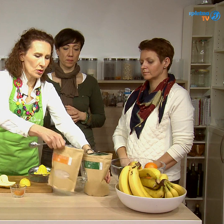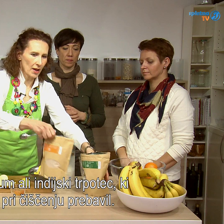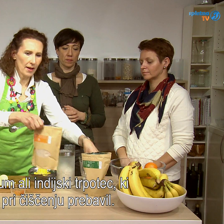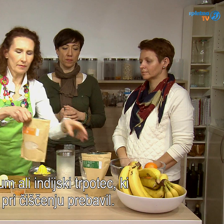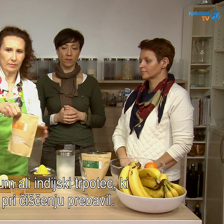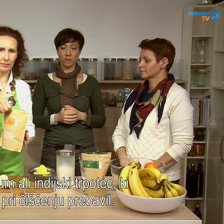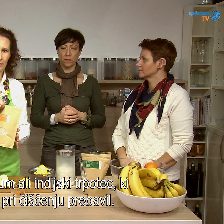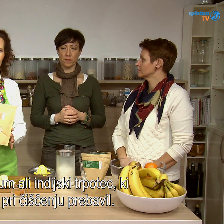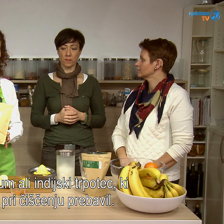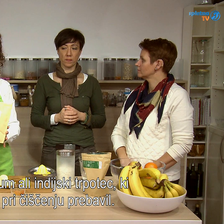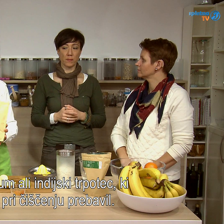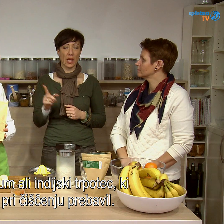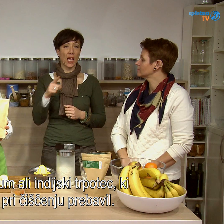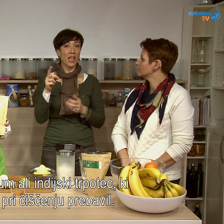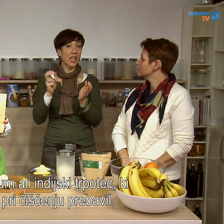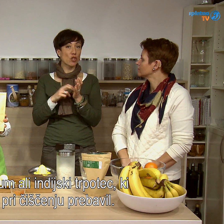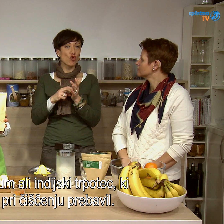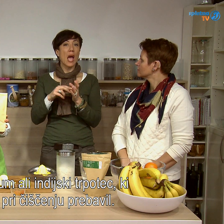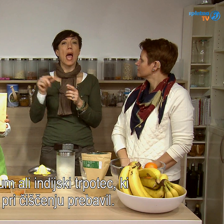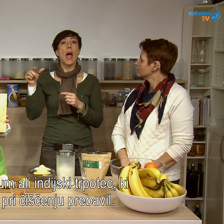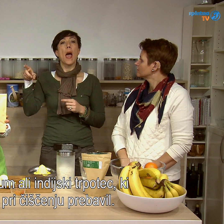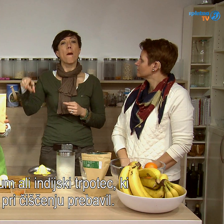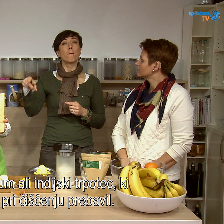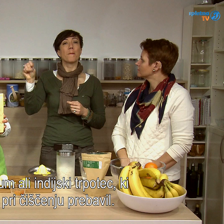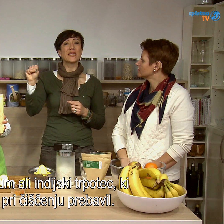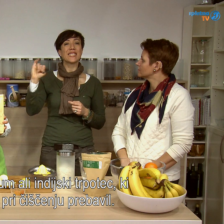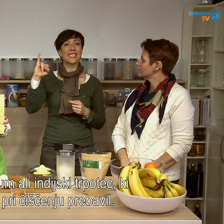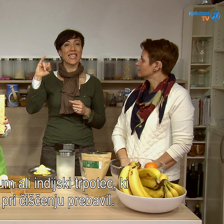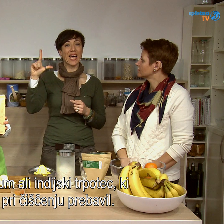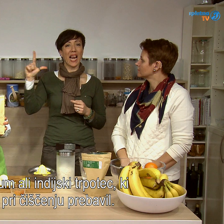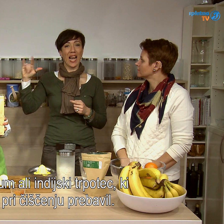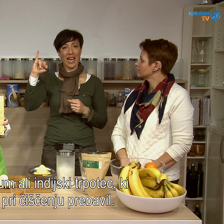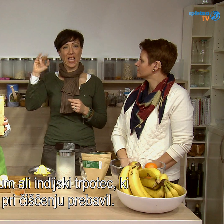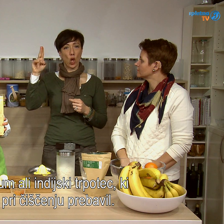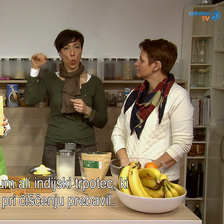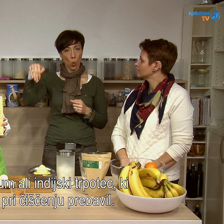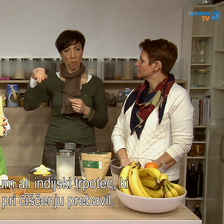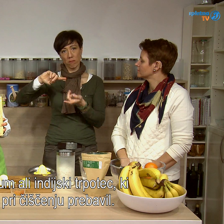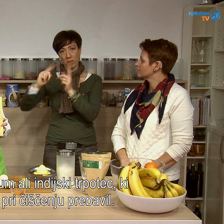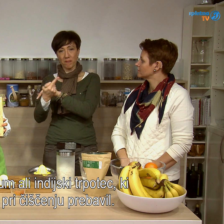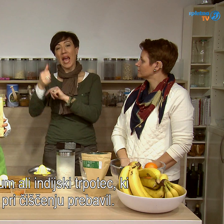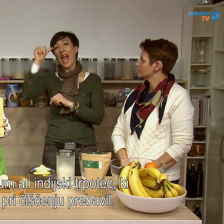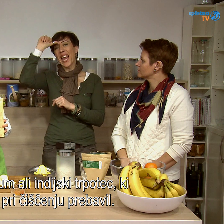in še psilium ali indijski trpotec,